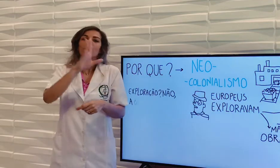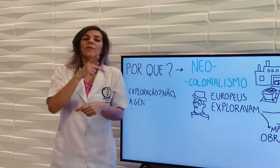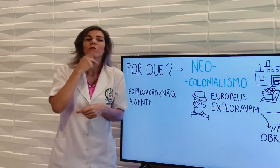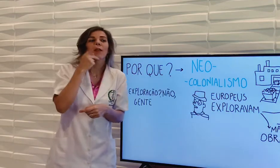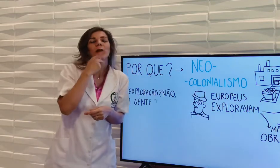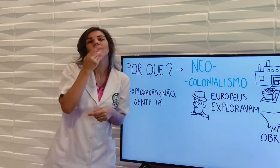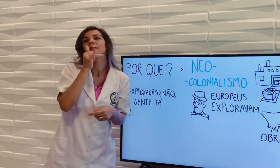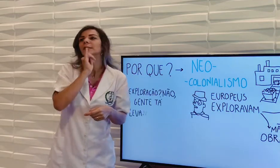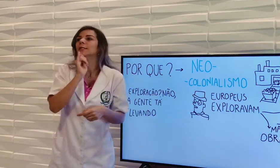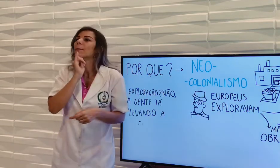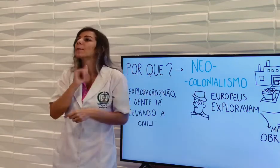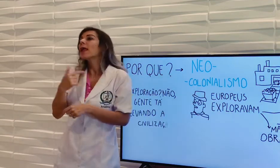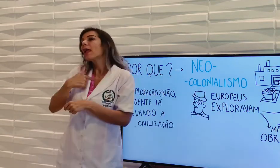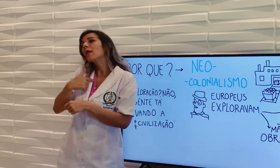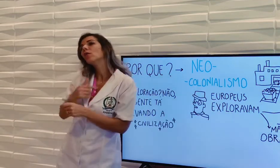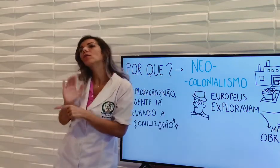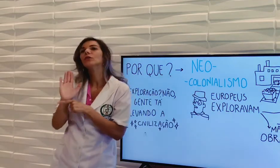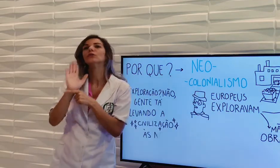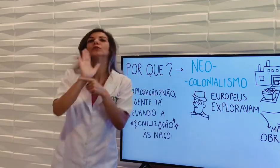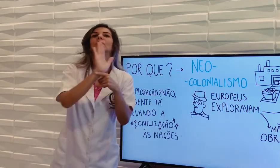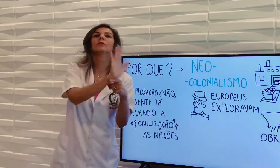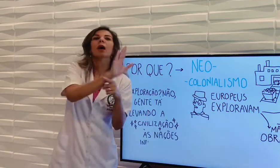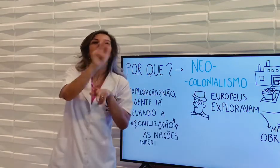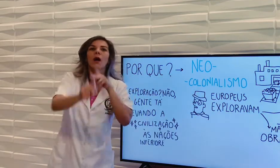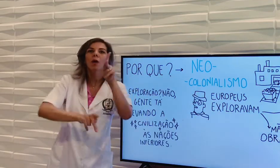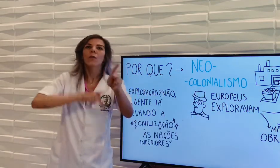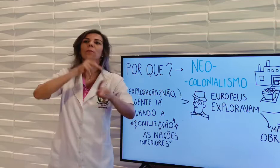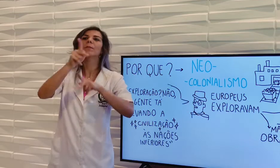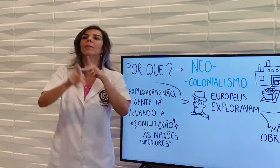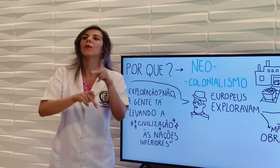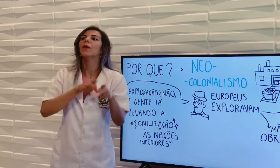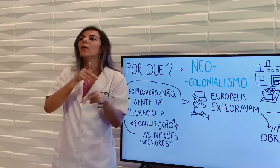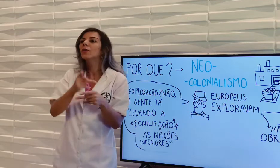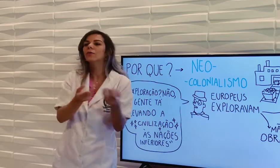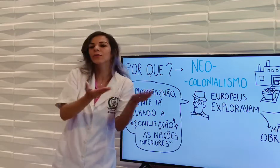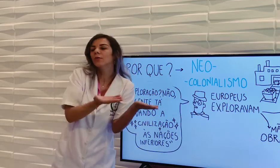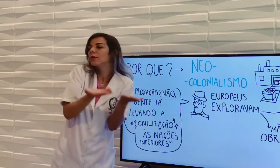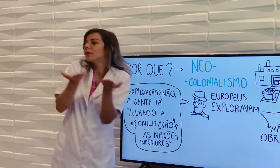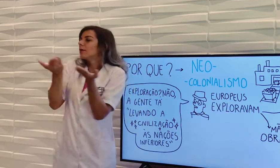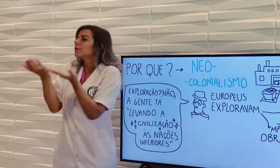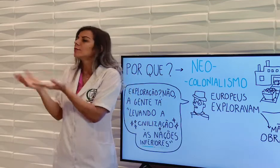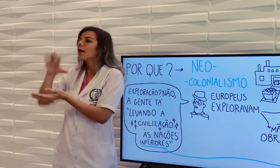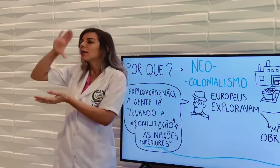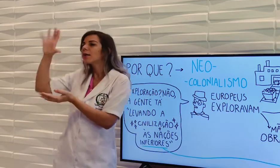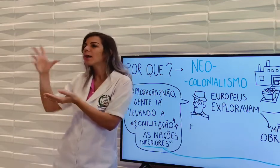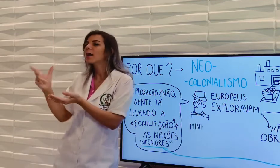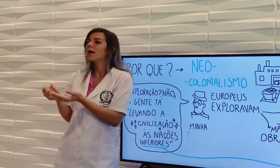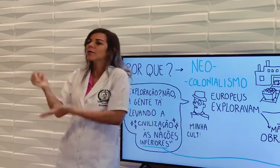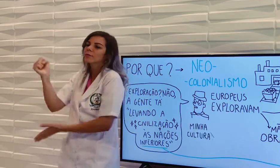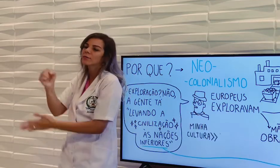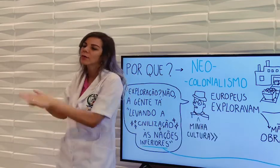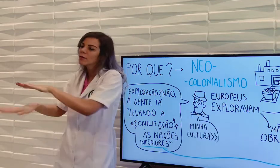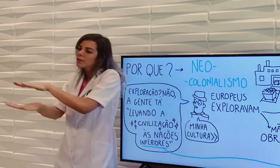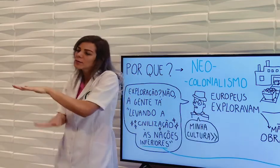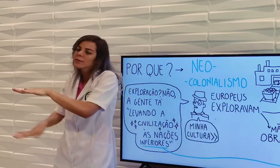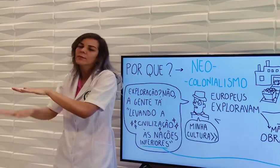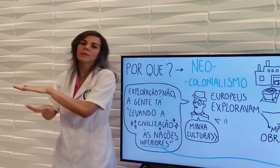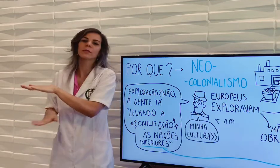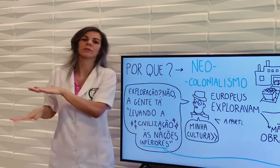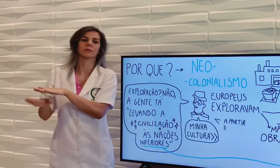levando a civilização às nações inferiores, um discurso supremacista, o qual quer dizer, com outras palavras, que eles